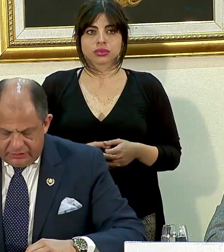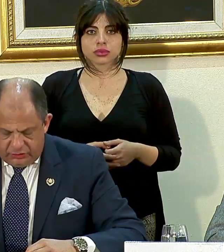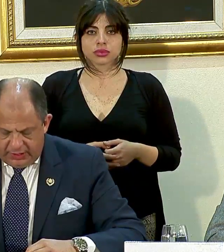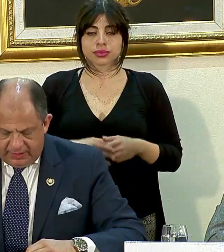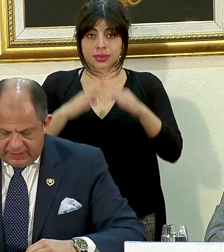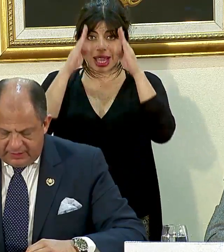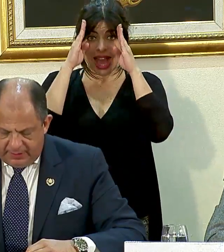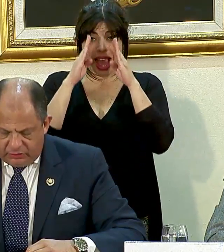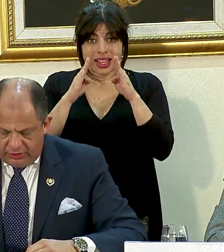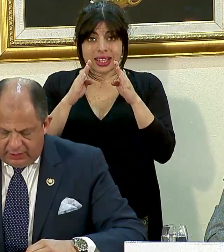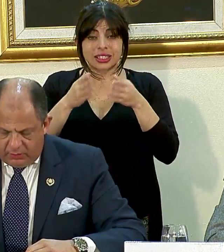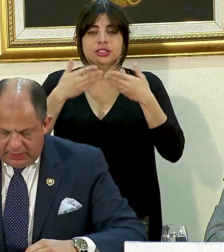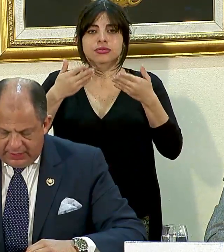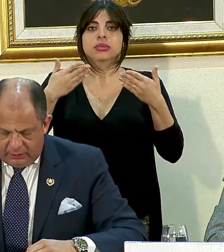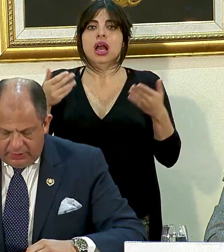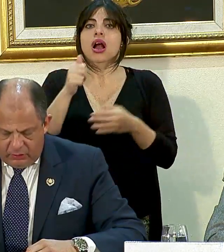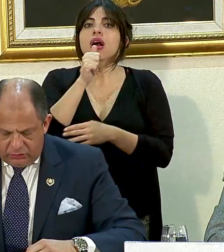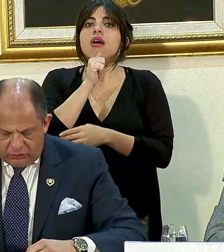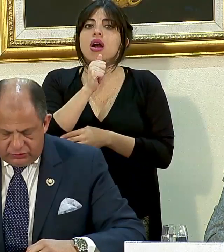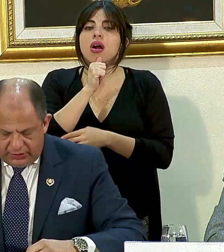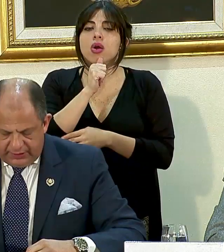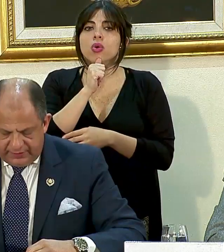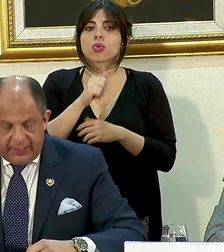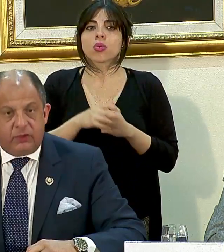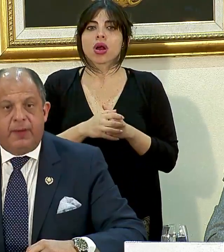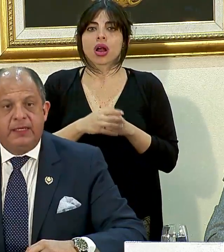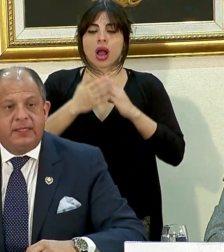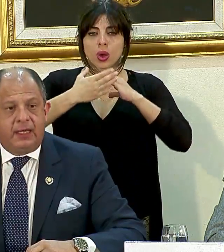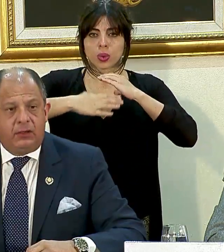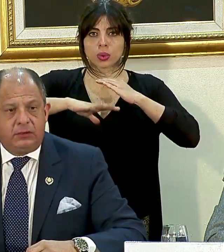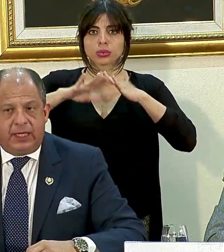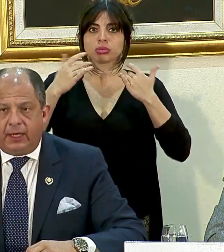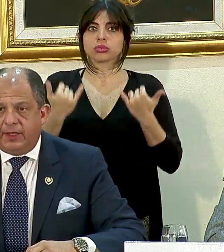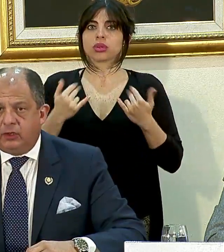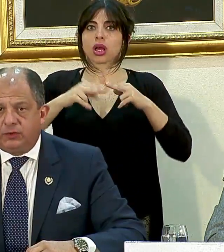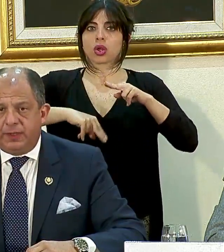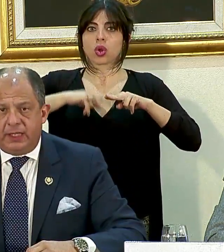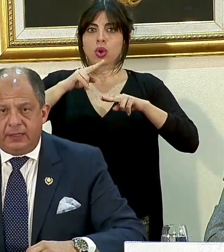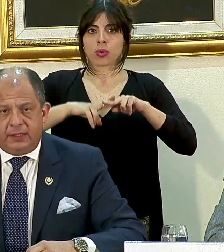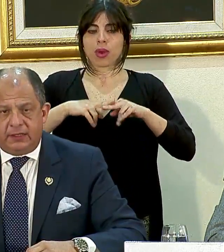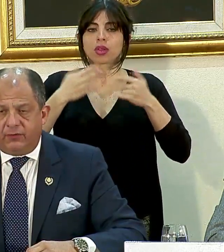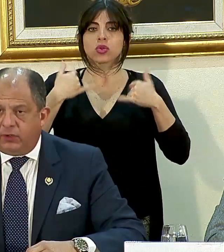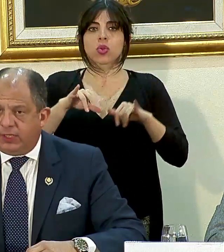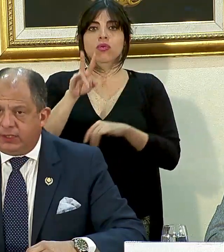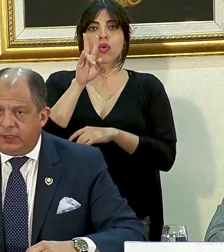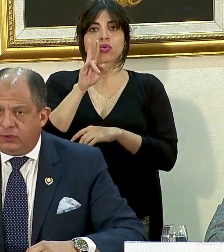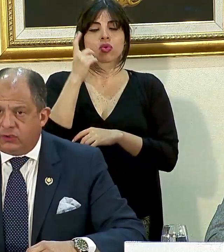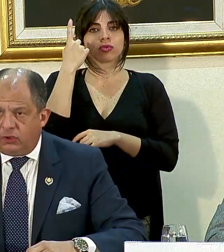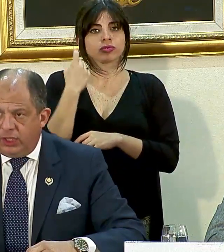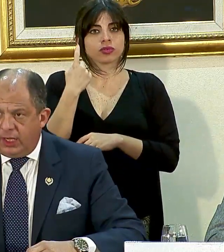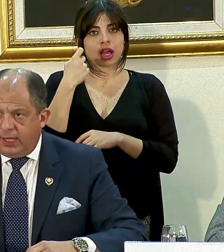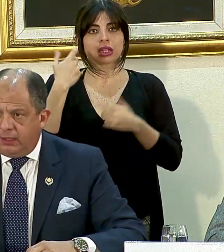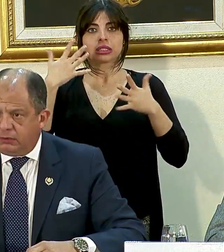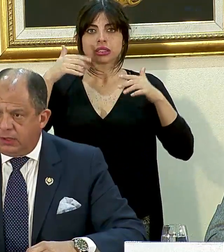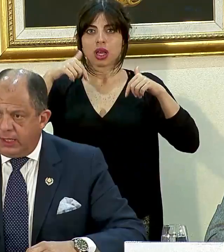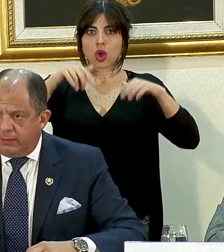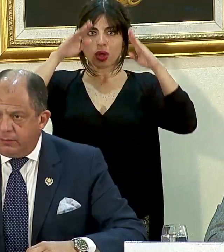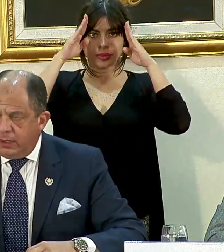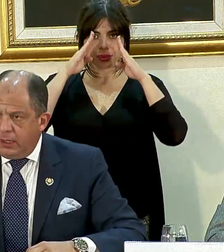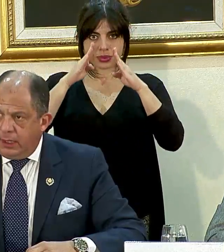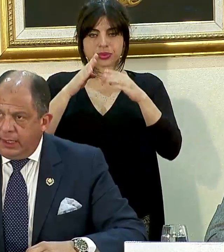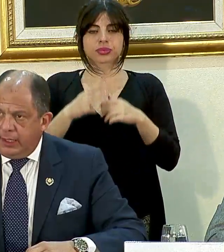La atención de abastecimiento de agua y acueductos se ha normalizado. Quedaban dos pendientes que fueron atendidos hoy. Hay